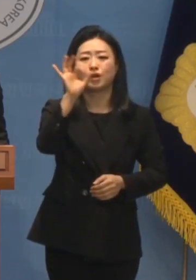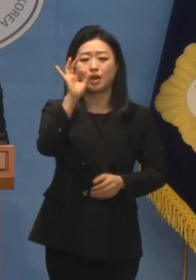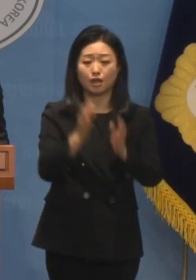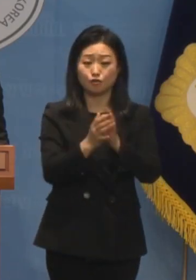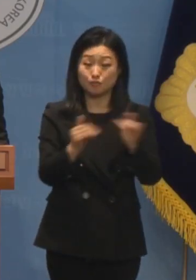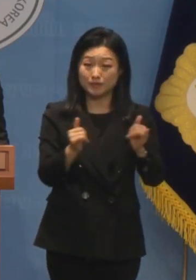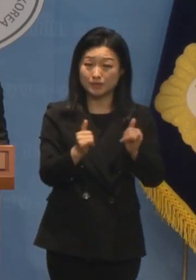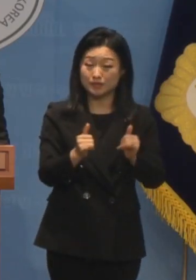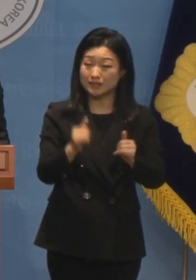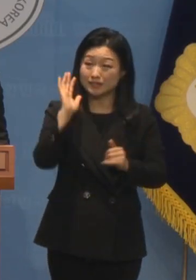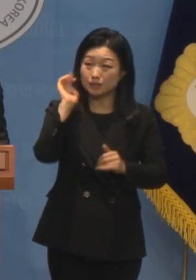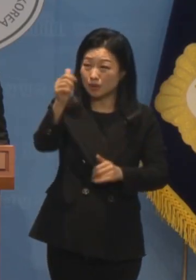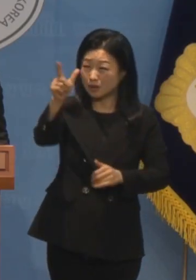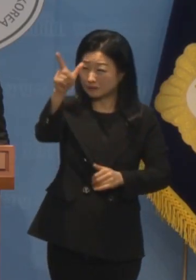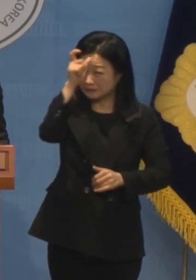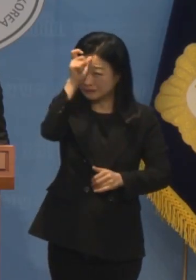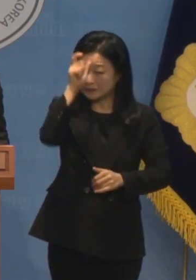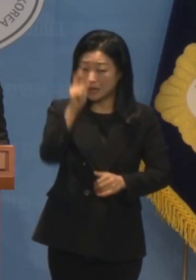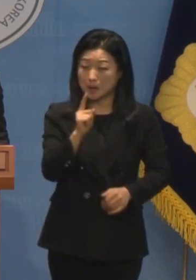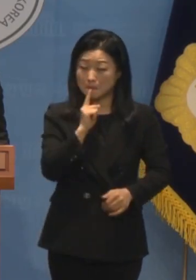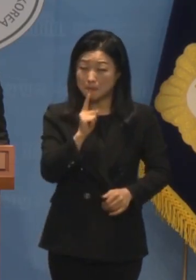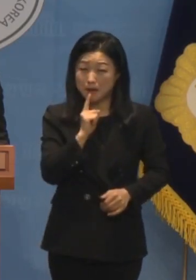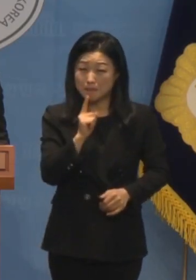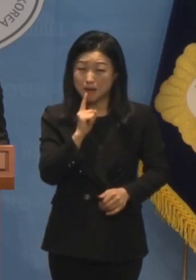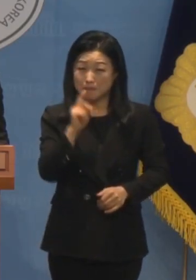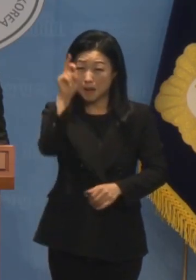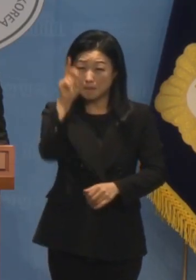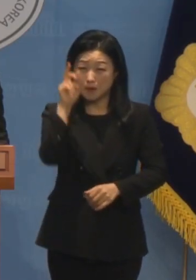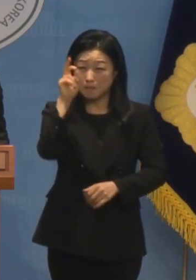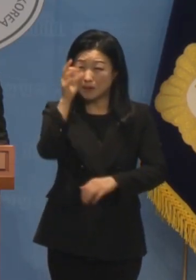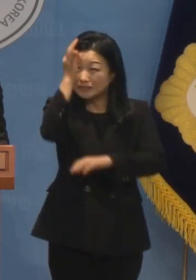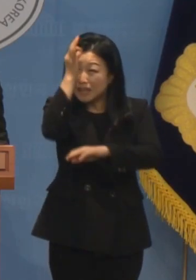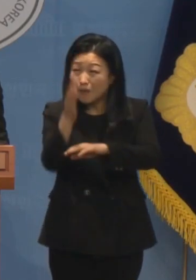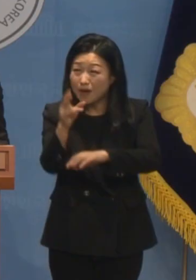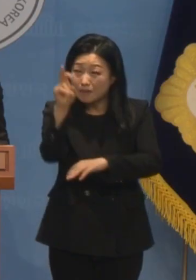고집불통 대통령의 말뿐인 사과를 믿지 않습니다.